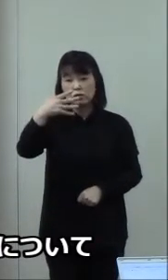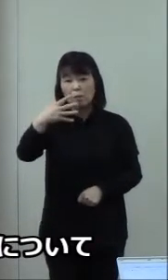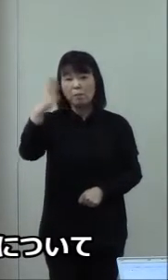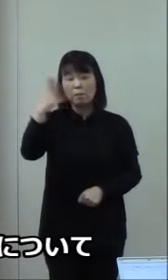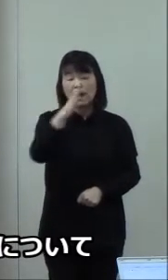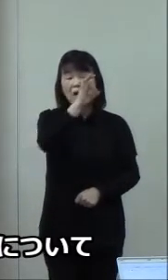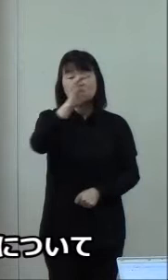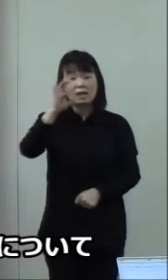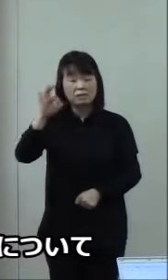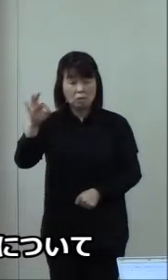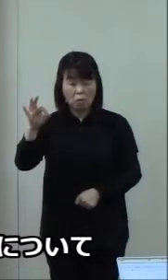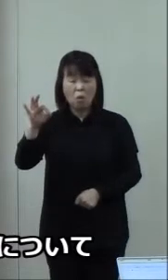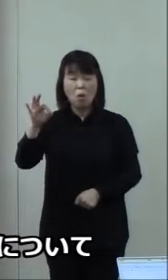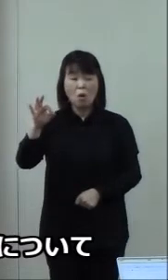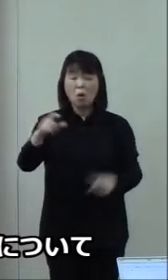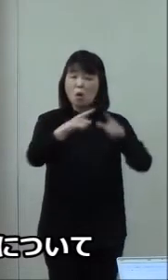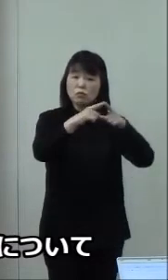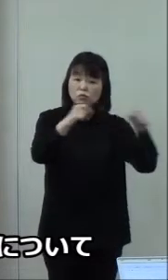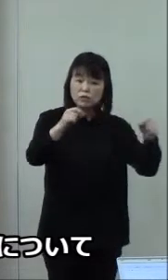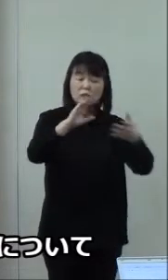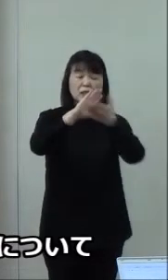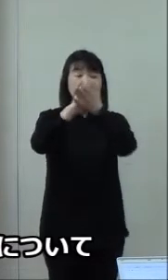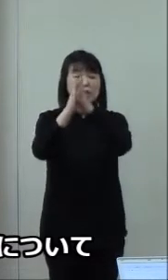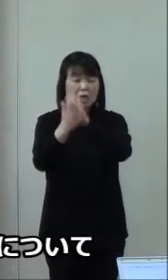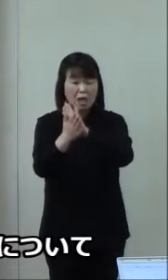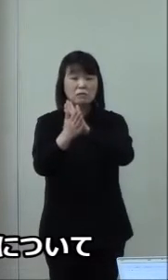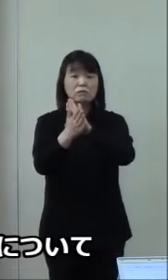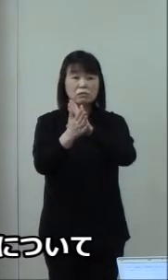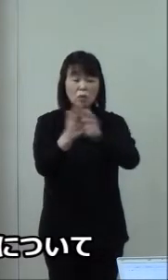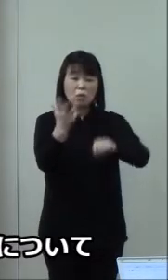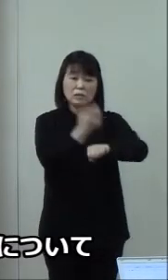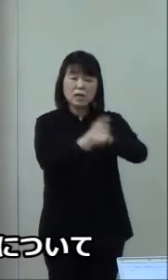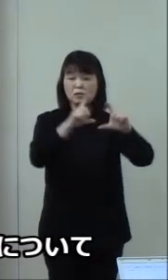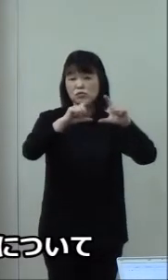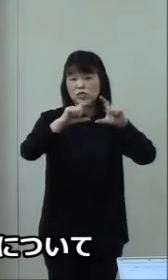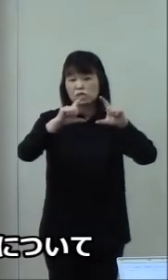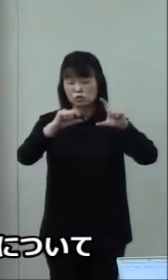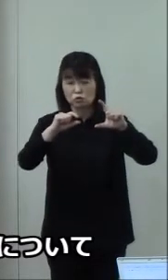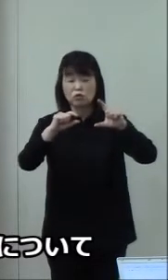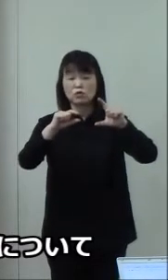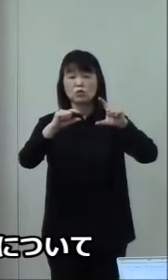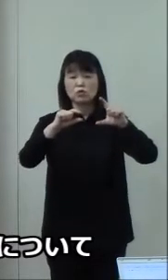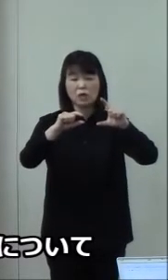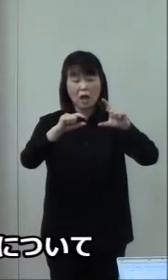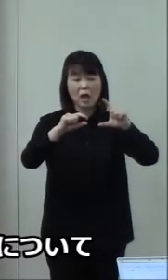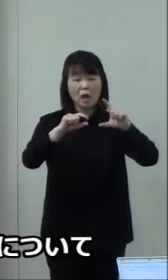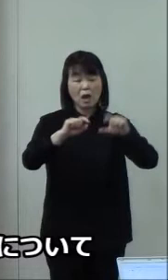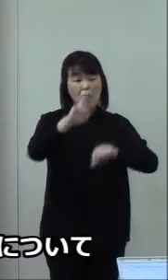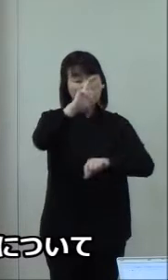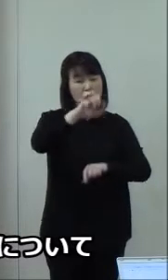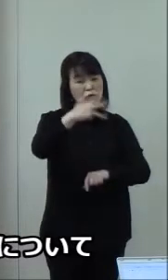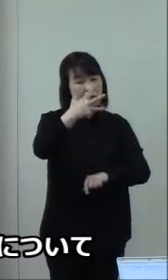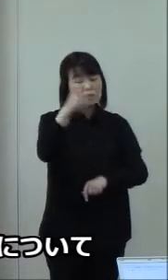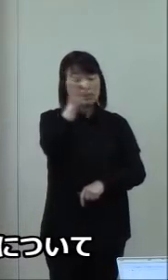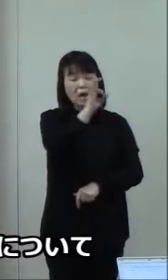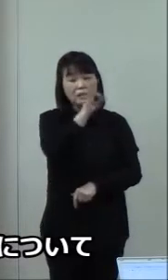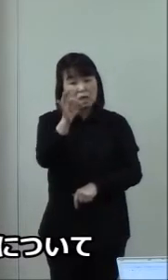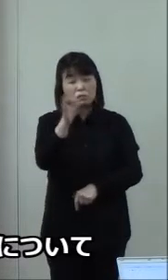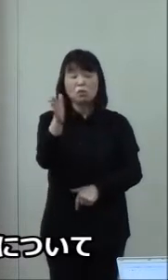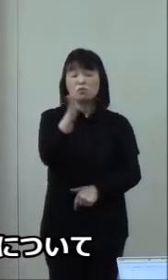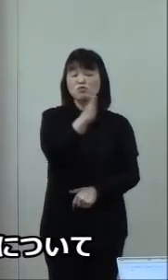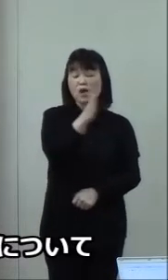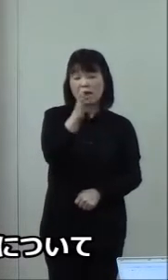47.4% であってですね、国県における接種率、これが、だいたい 48% ぐらいですので